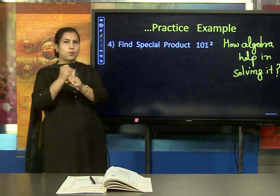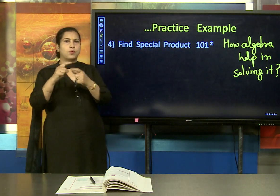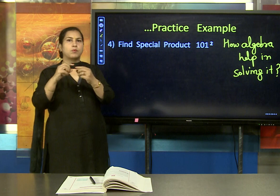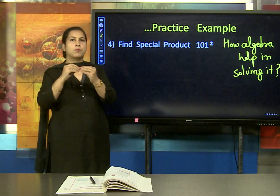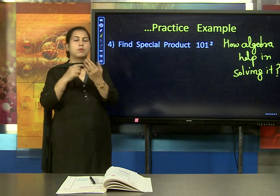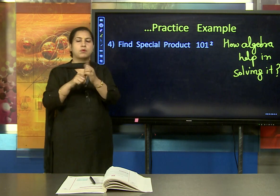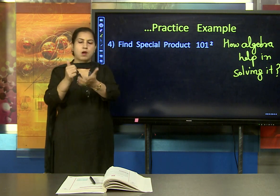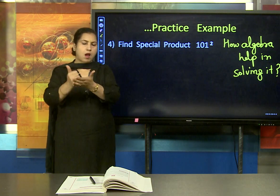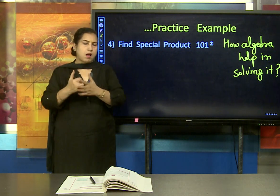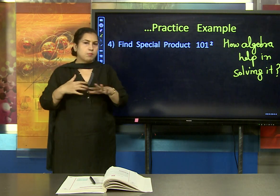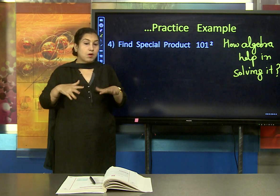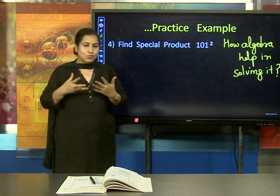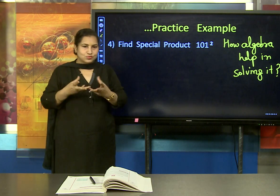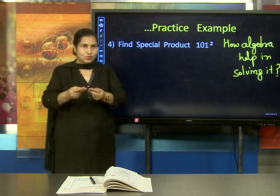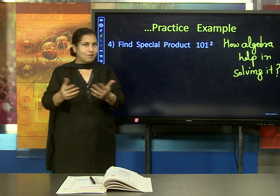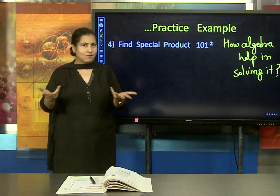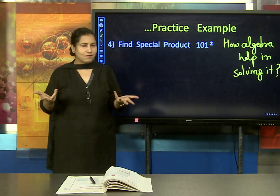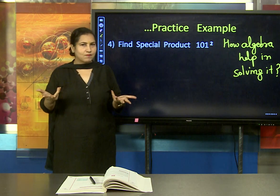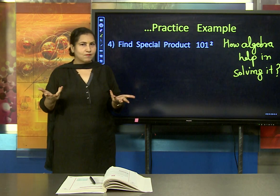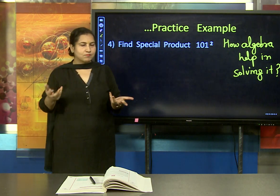अलजेब्रा कैसे हमें गणित के सवालों को करने में मदद करेगा?